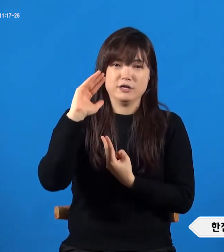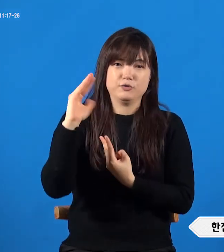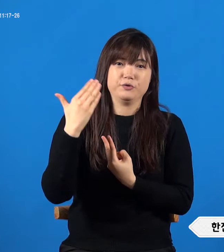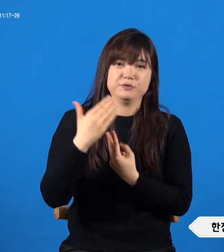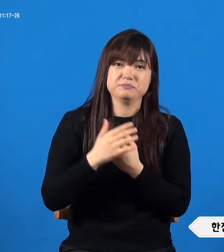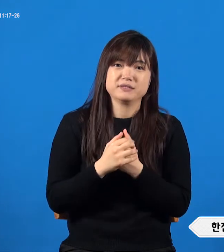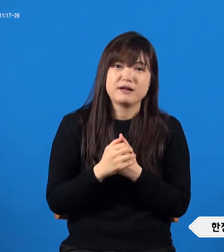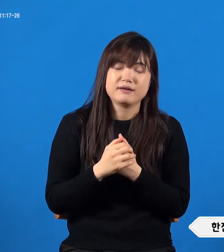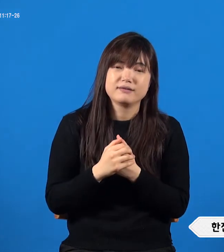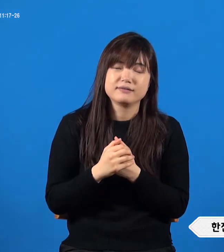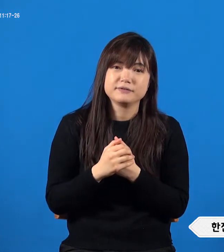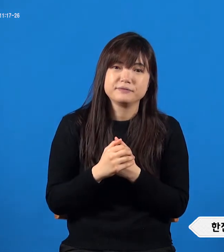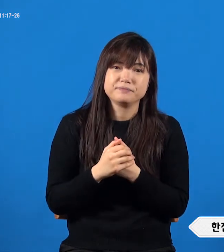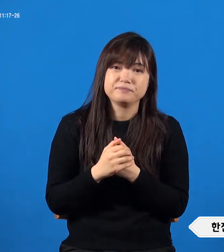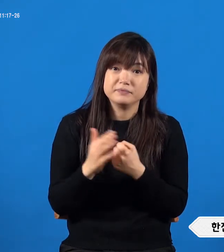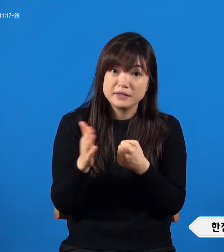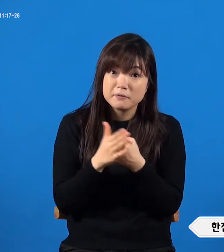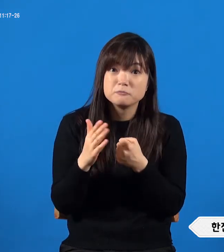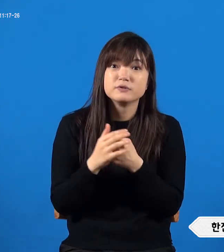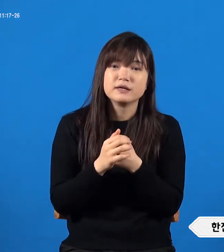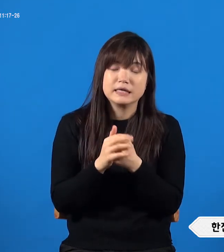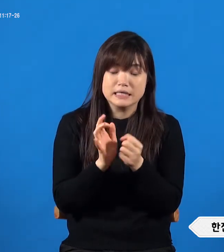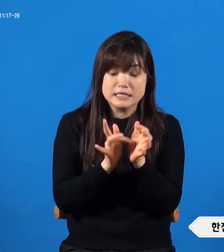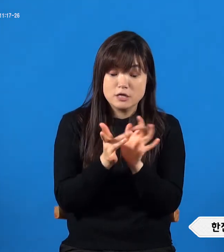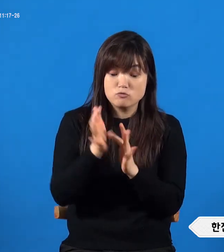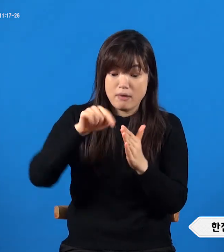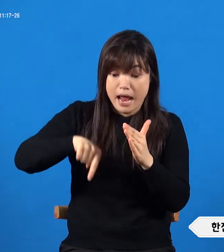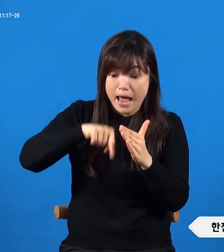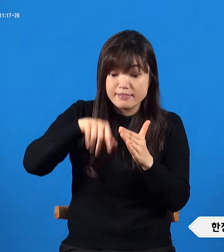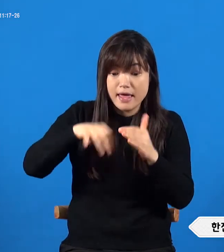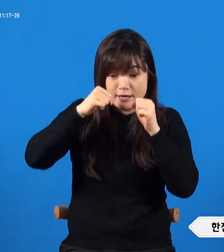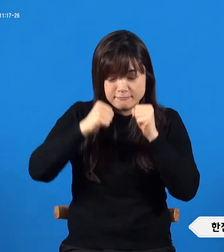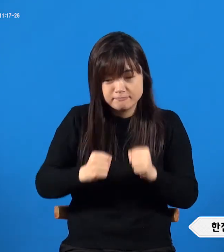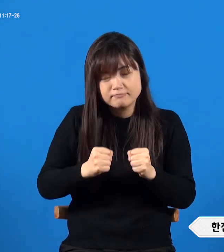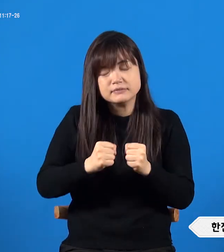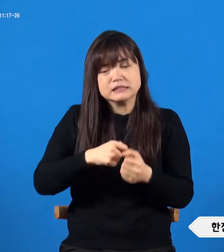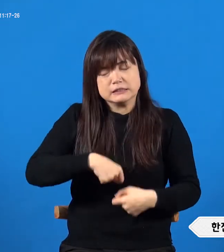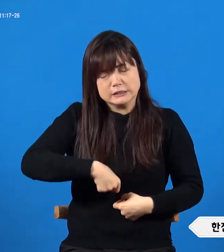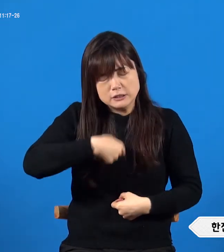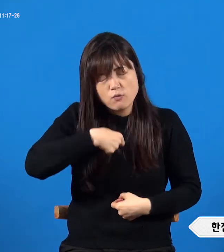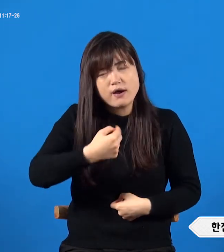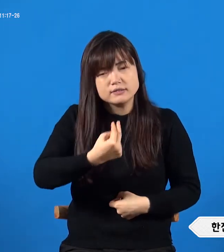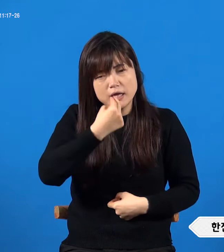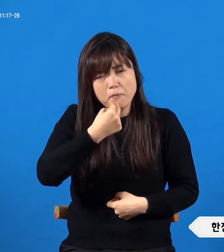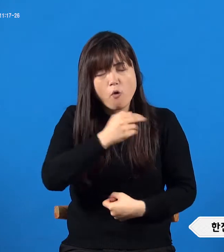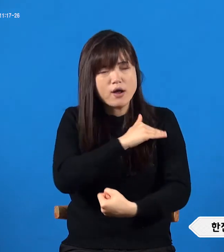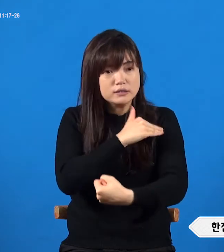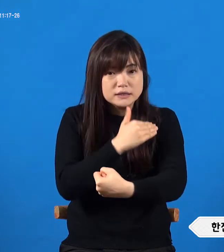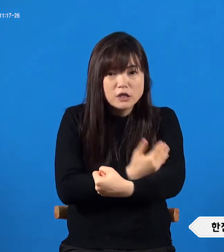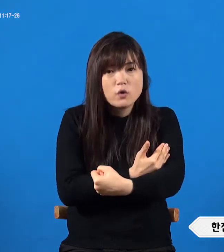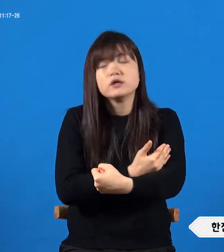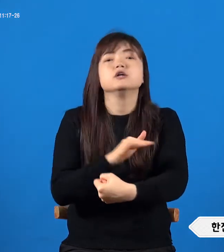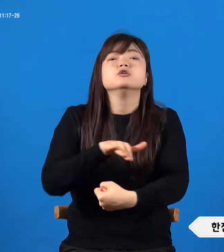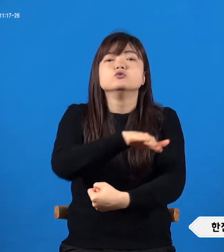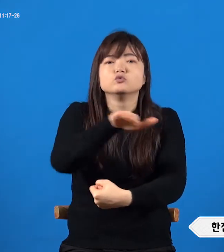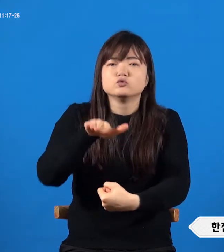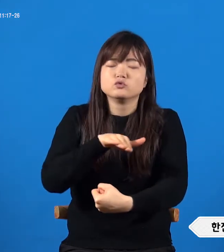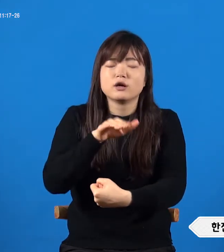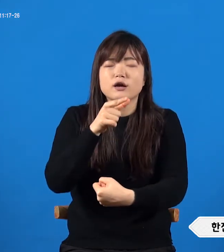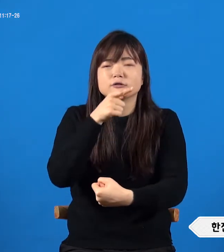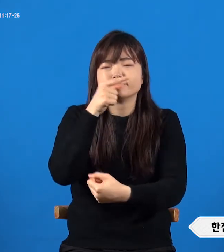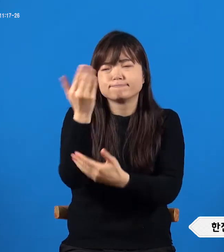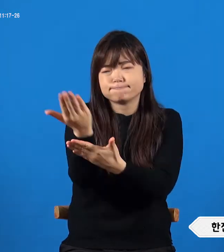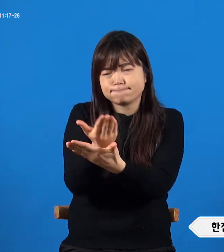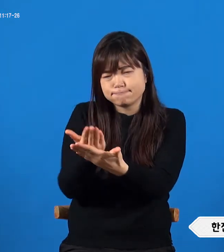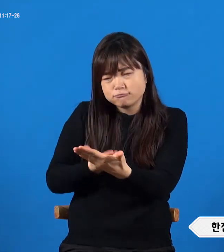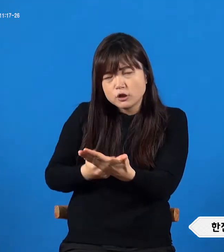하나로 연합되었습니다. 그래서 예수님 안에 있는 의와 생명과 능력이 우리들에게로